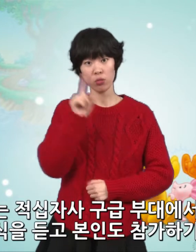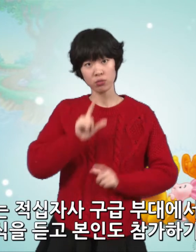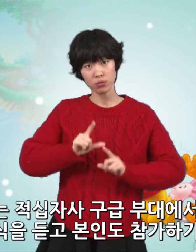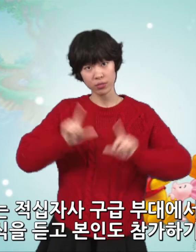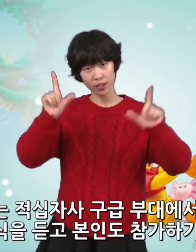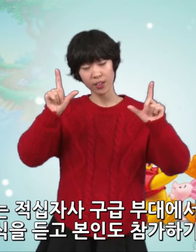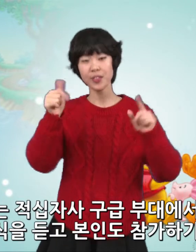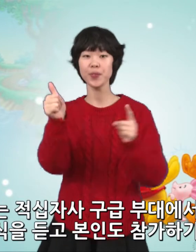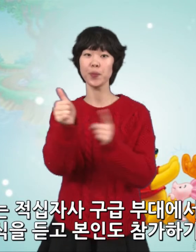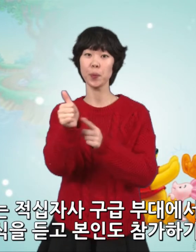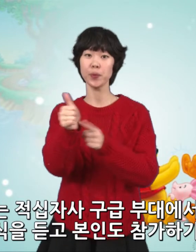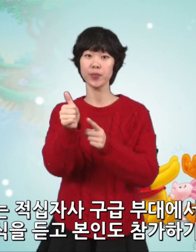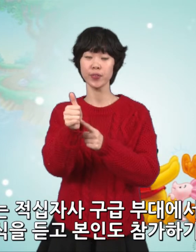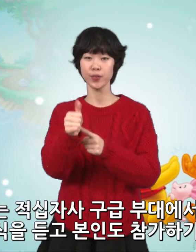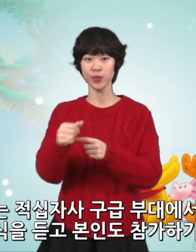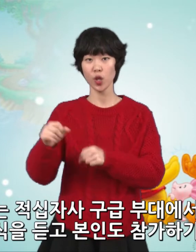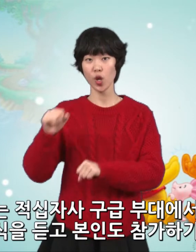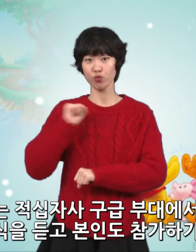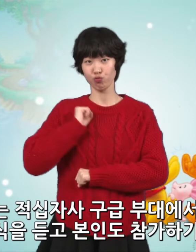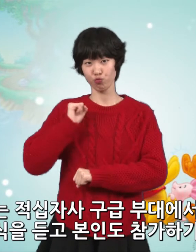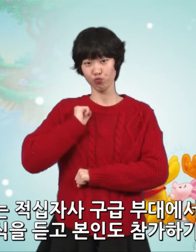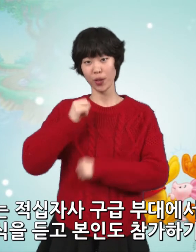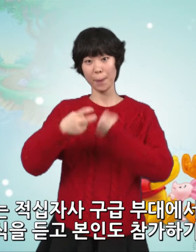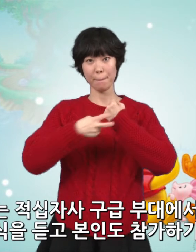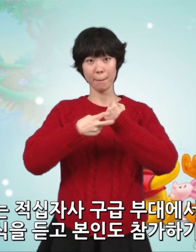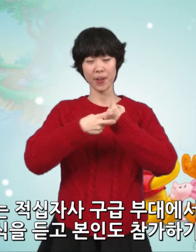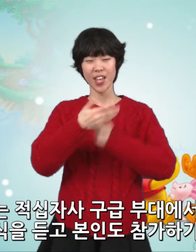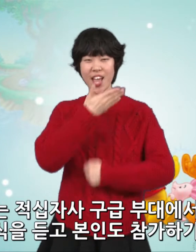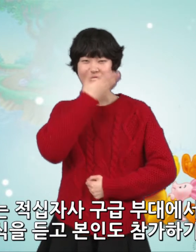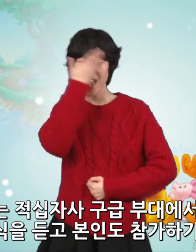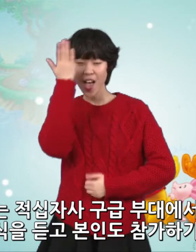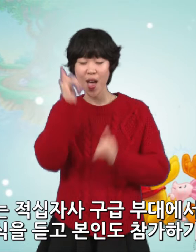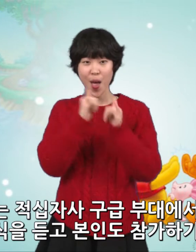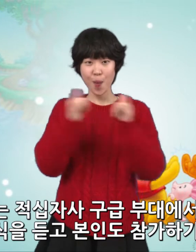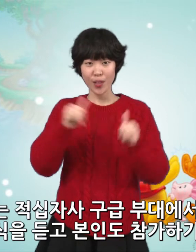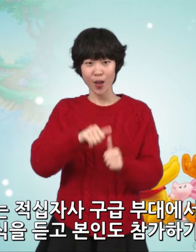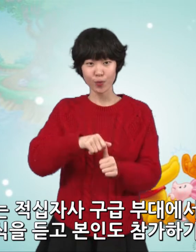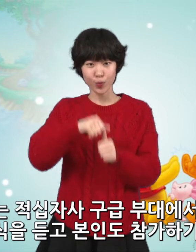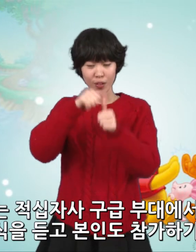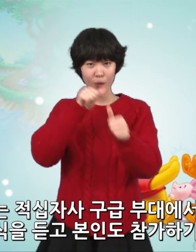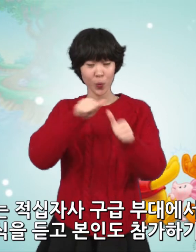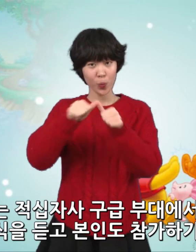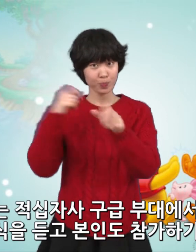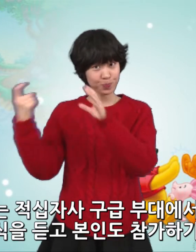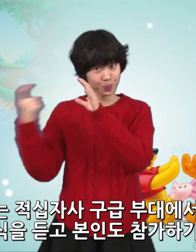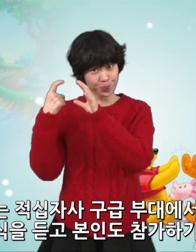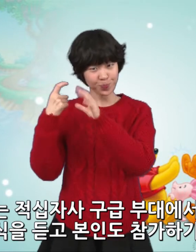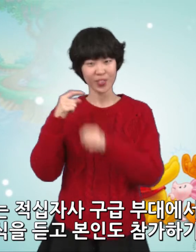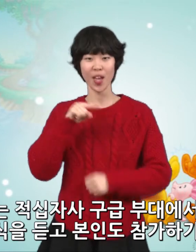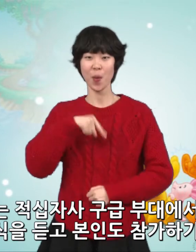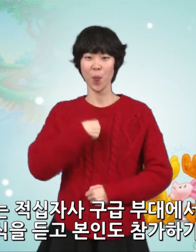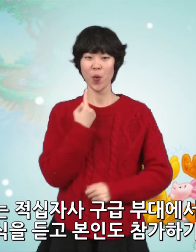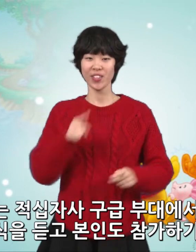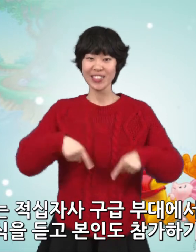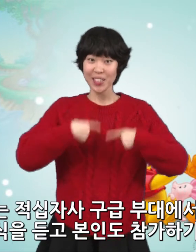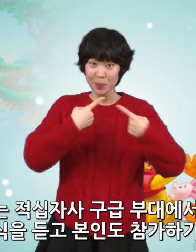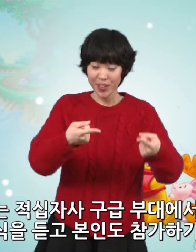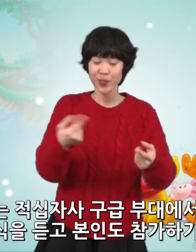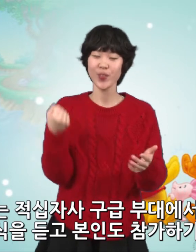어렸답니다. 어느 날 월트는 적십자사 부대에서 젊은이를 구한다는 소식을 듣고 본인도